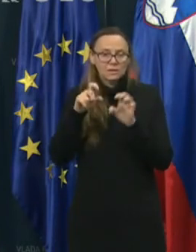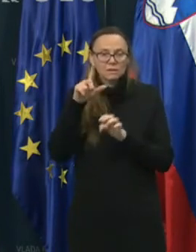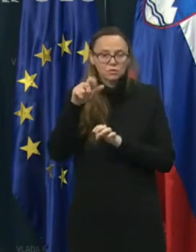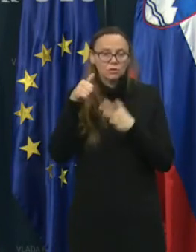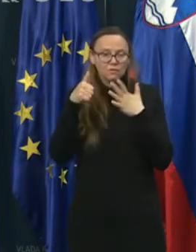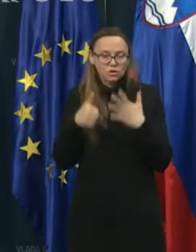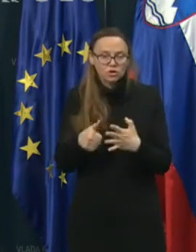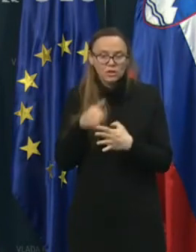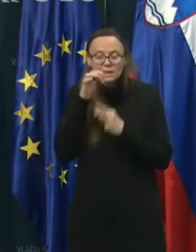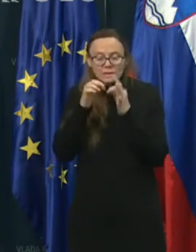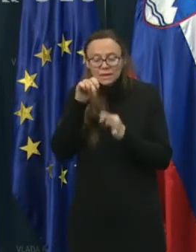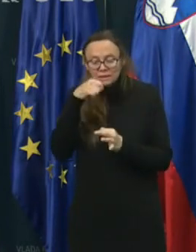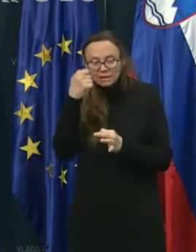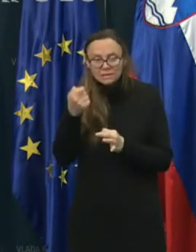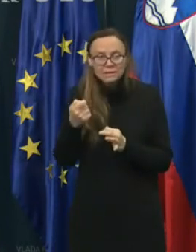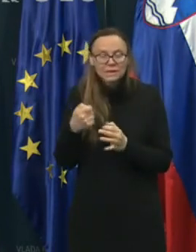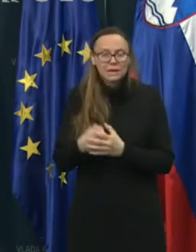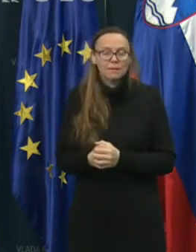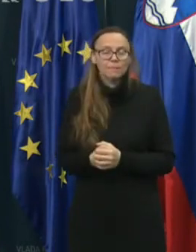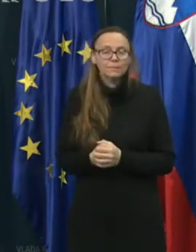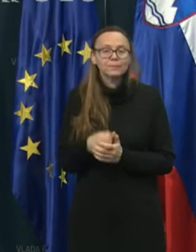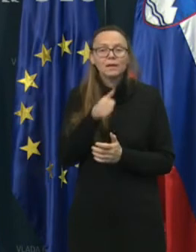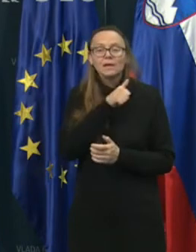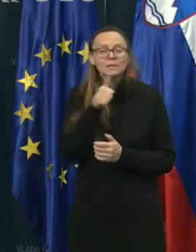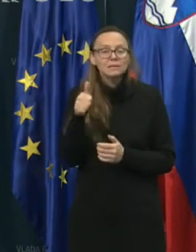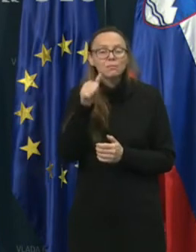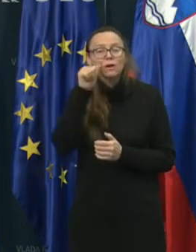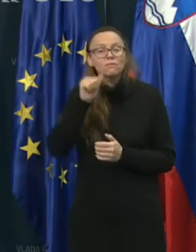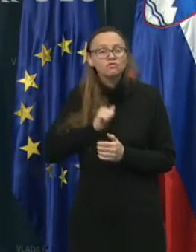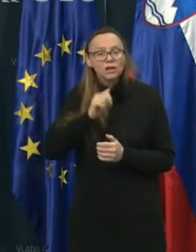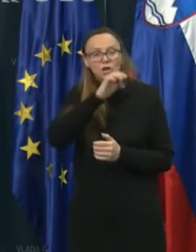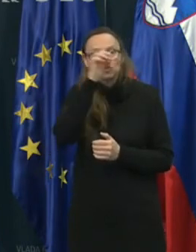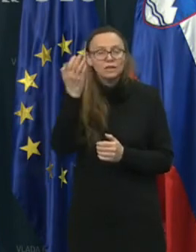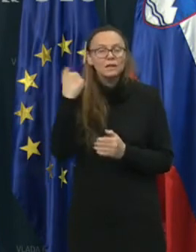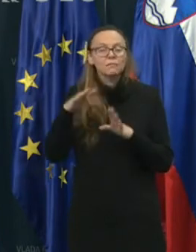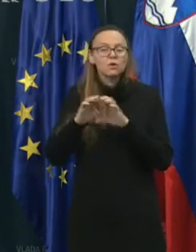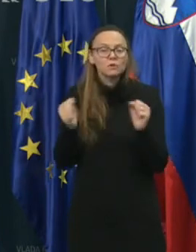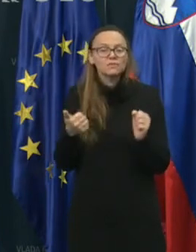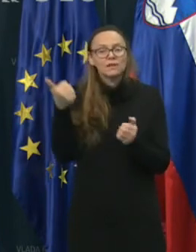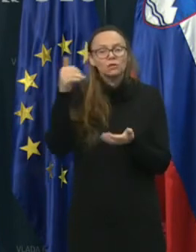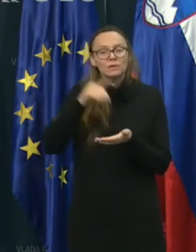23.762 testiranj. Samo na včerajšnji dan je bilo izvedenih